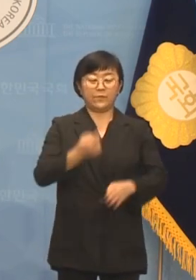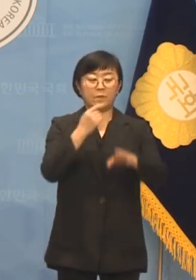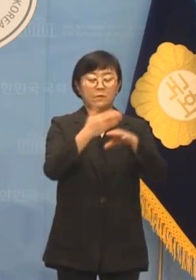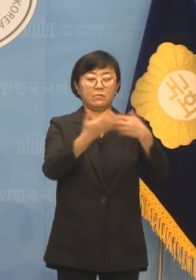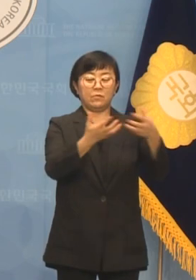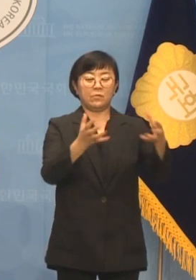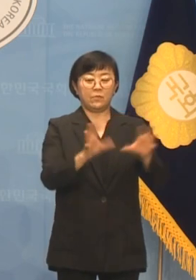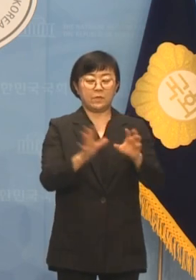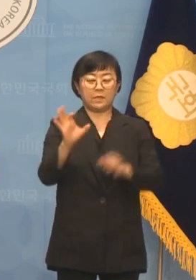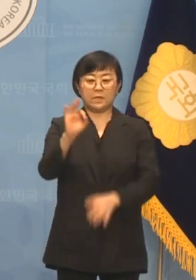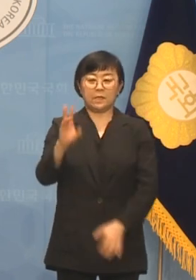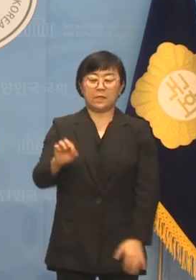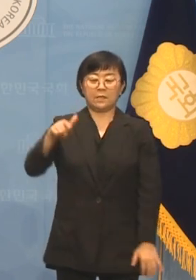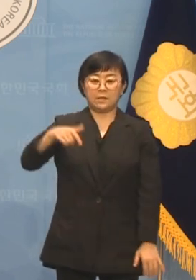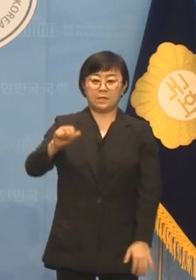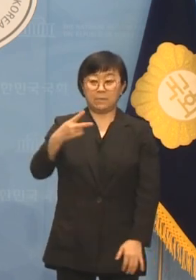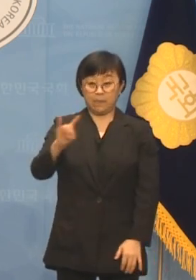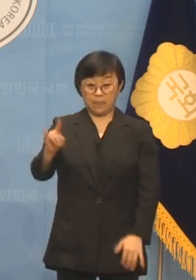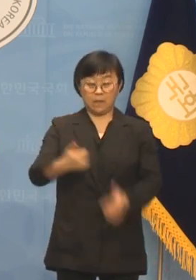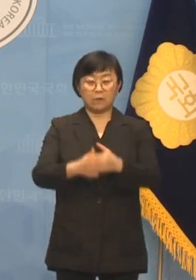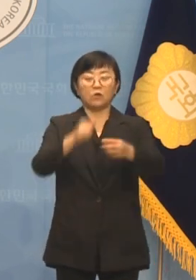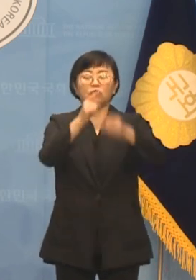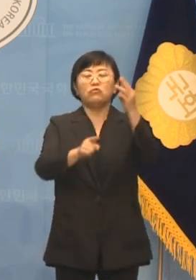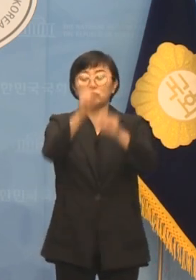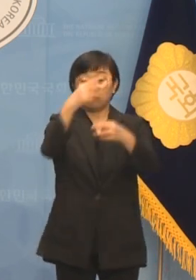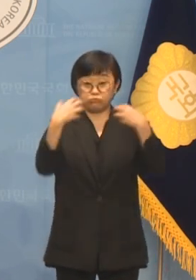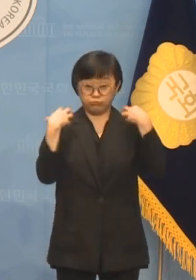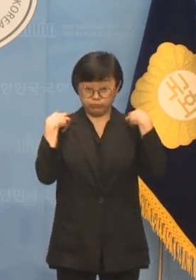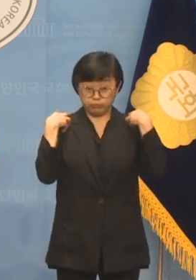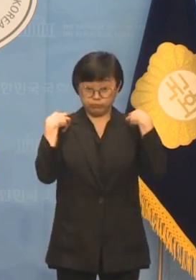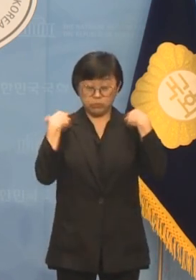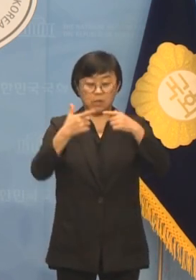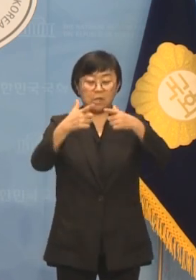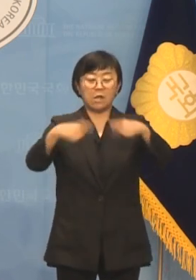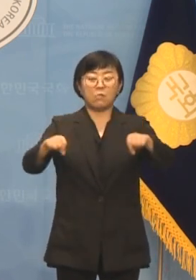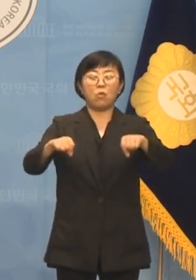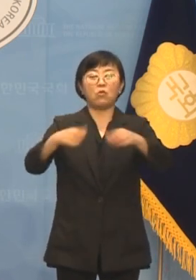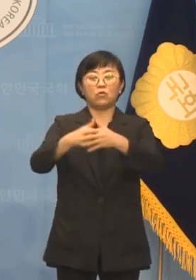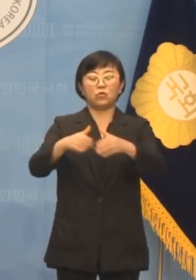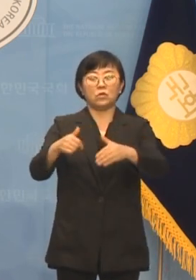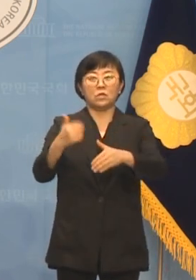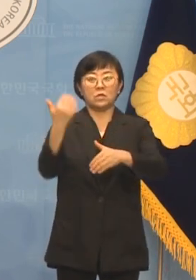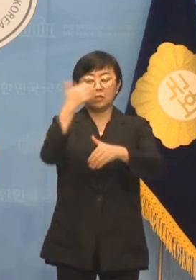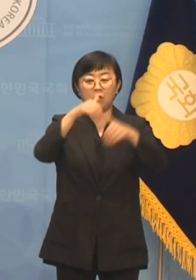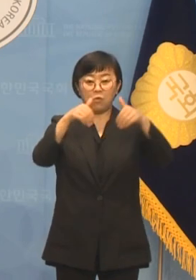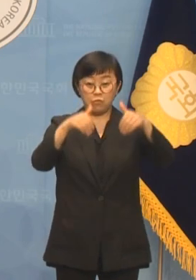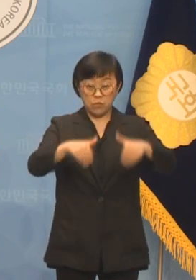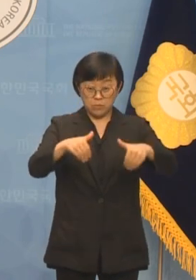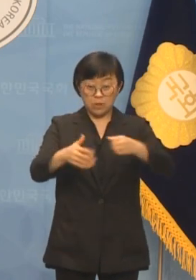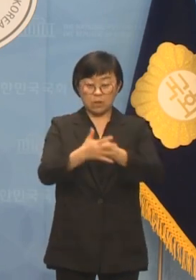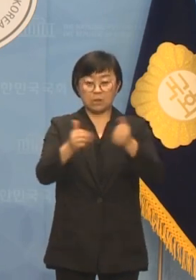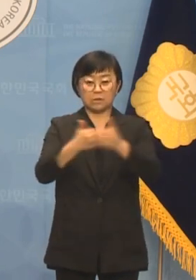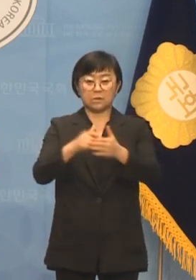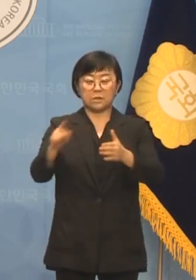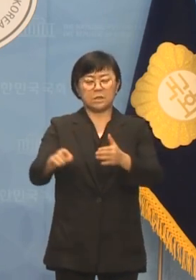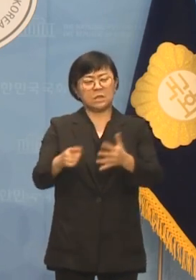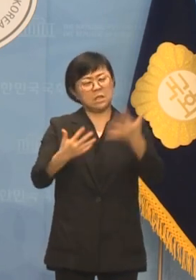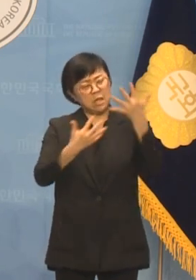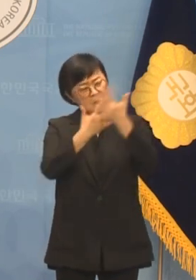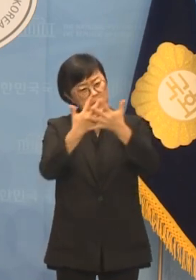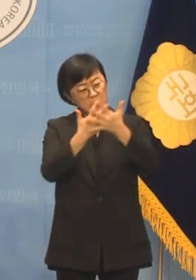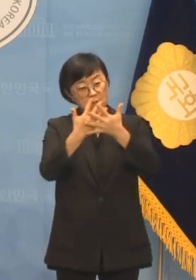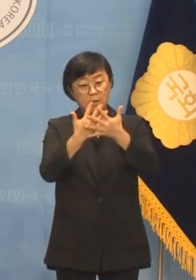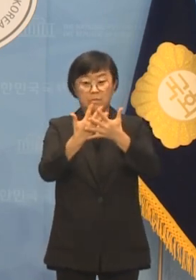국회의원 양기대입니다. 윤석열 정부가 일본군 위안부 문제에 대해 미온적인 대처를 하고 있는